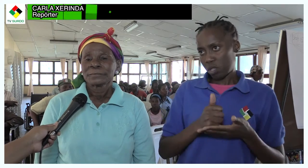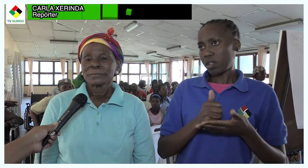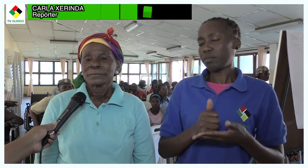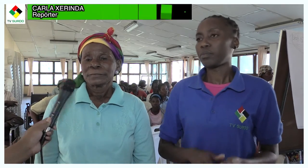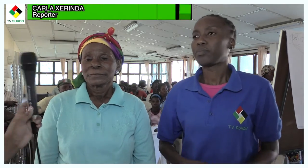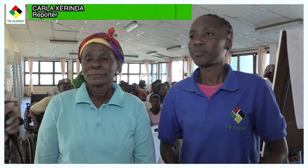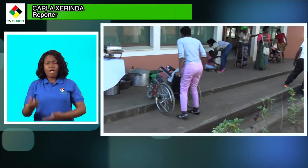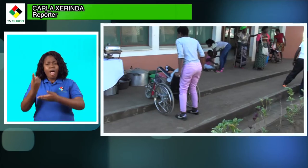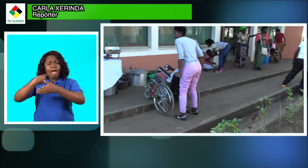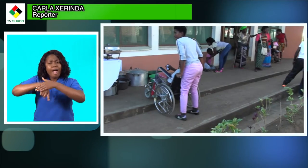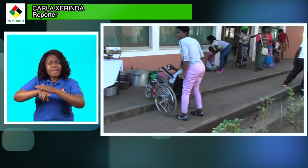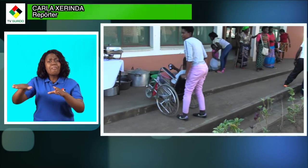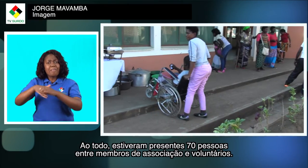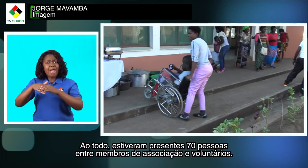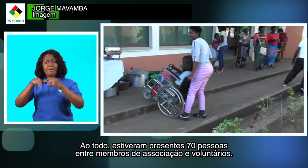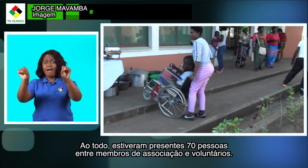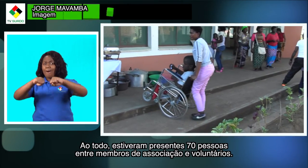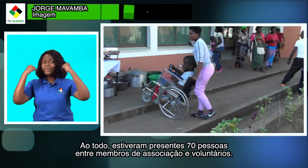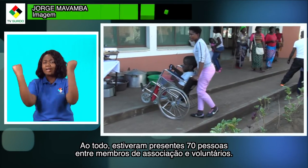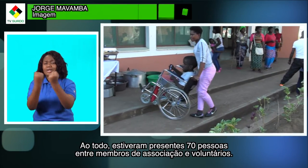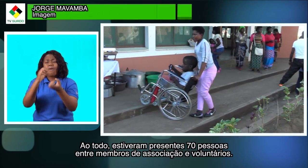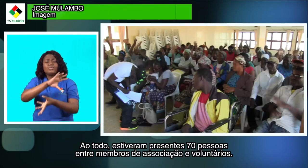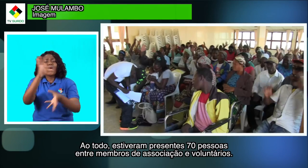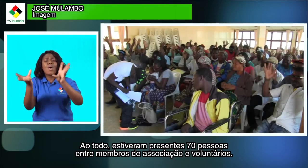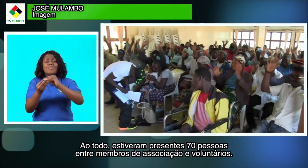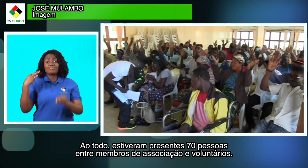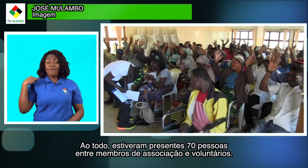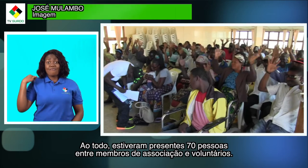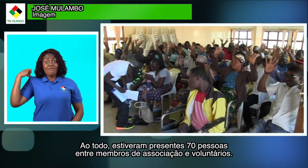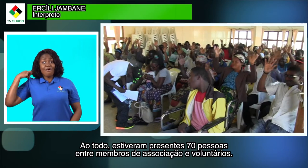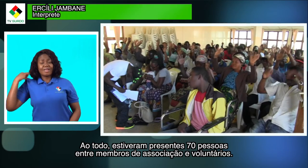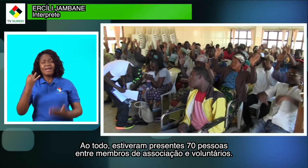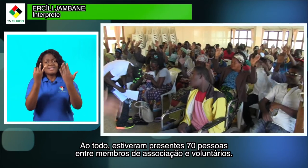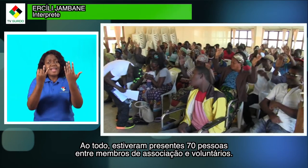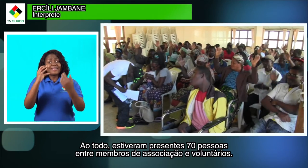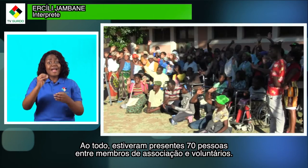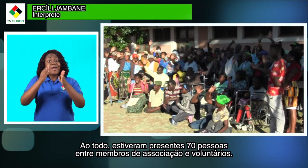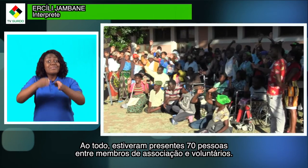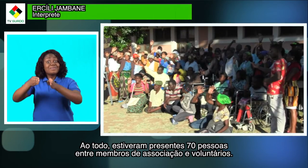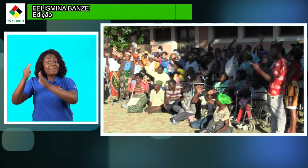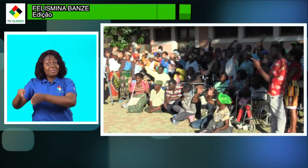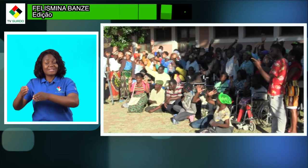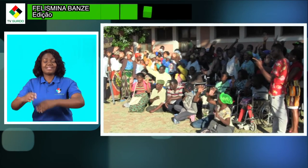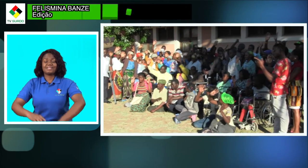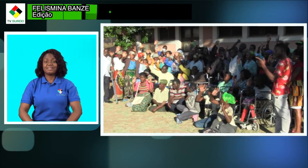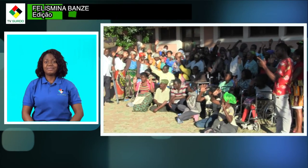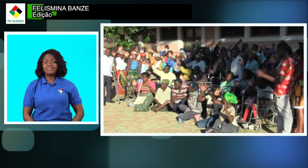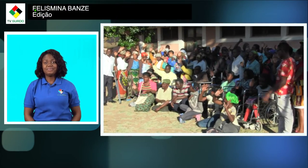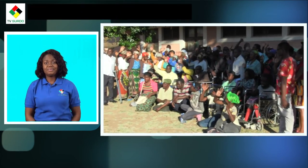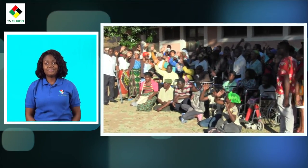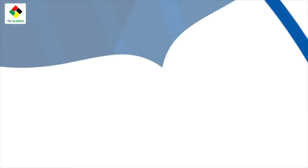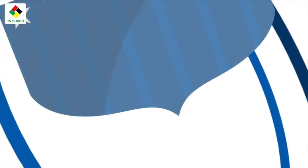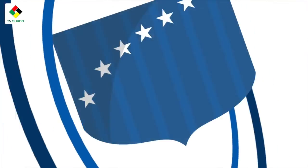Ao todo, estiveram presentes 70 pessoas, entre membros de associações e voluntários.